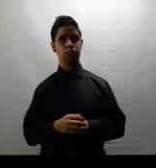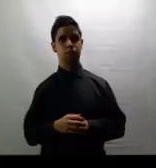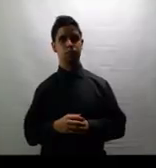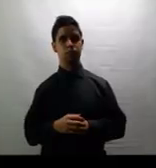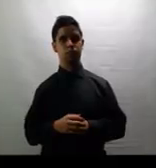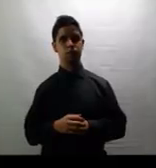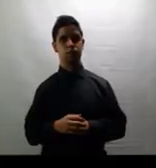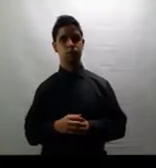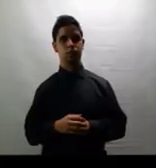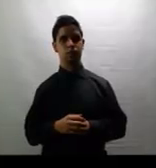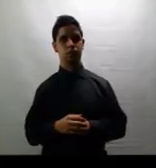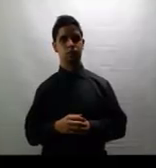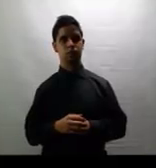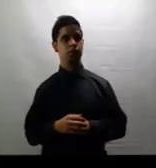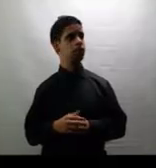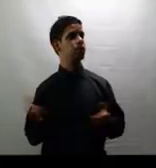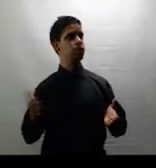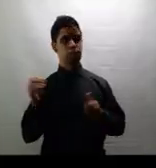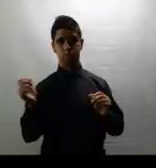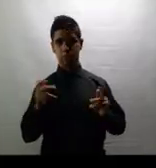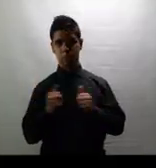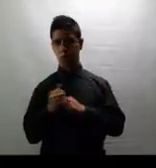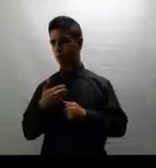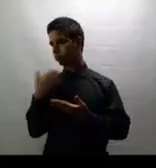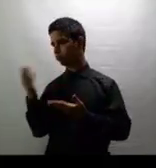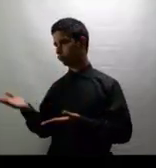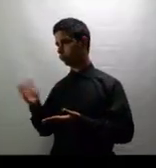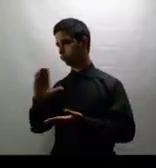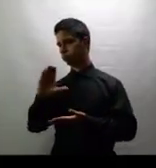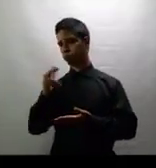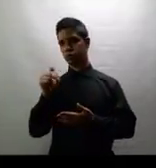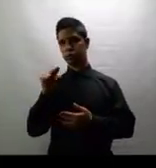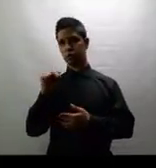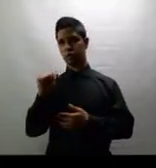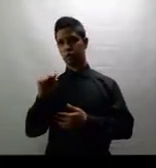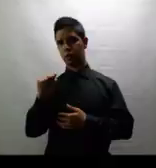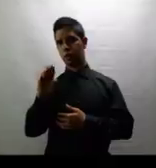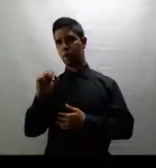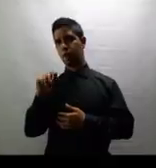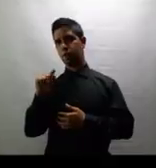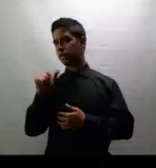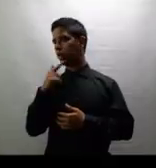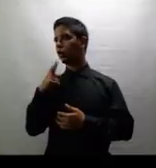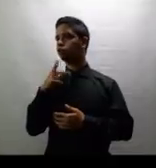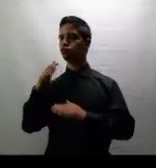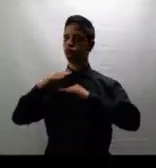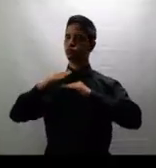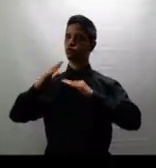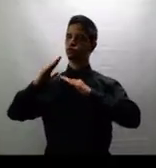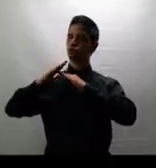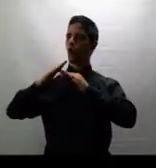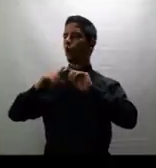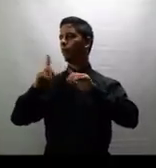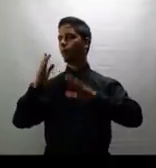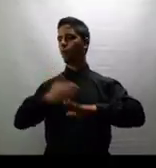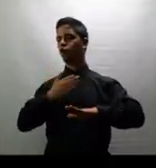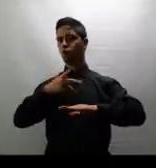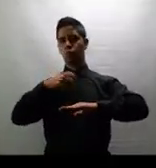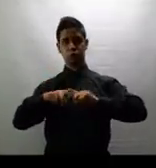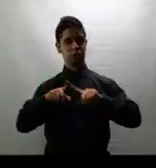bueno aquí estamos con llenas martino la integramos esfuerzos riqueño con